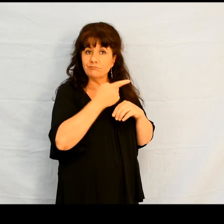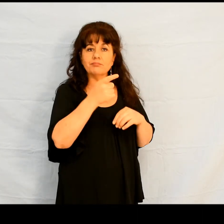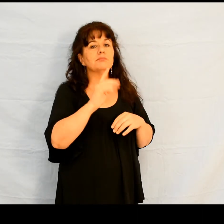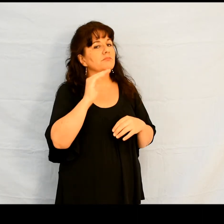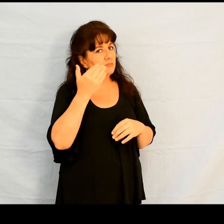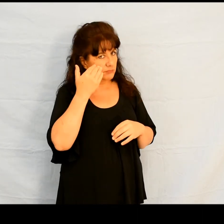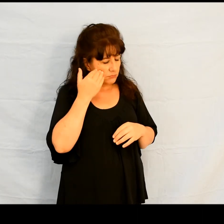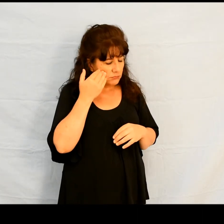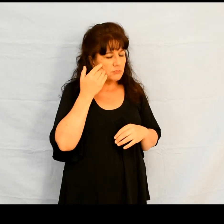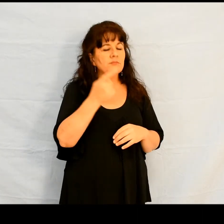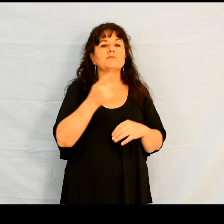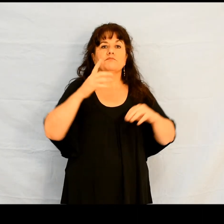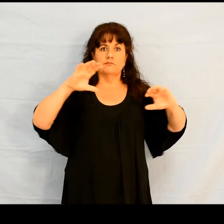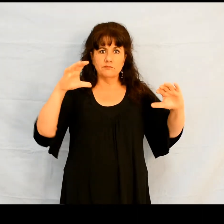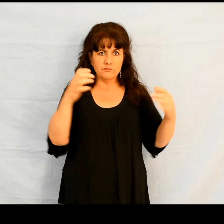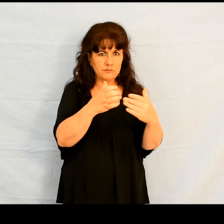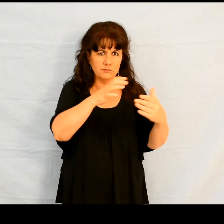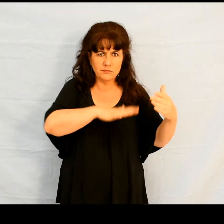Il mena le combat contre les Amalécites.